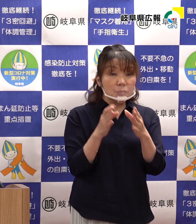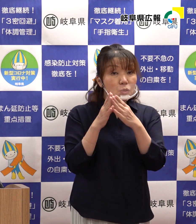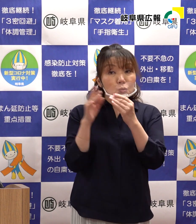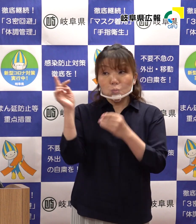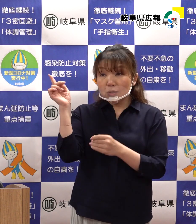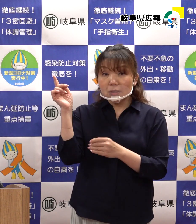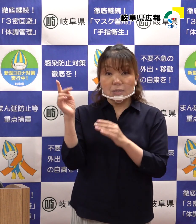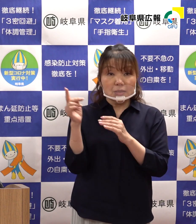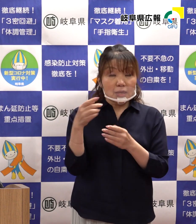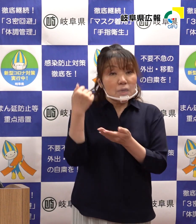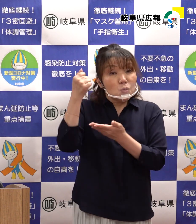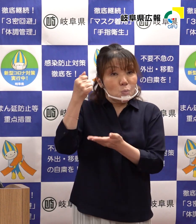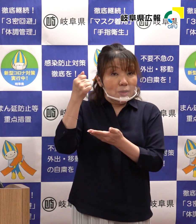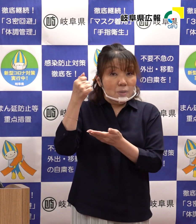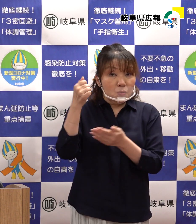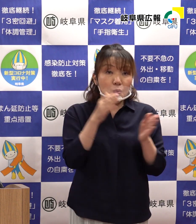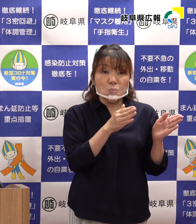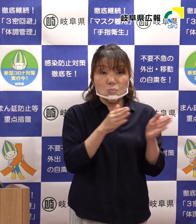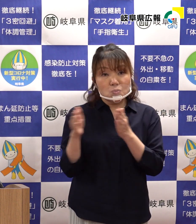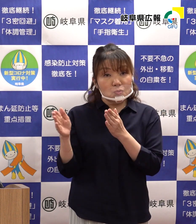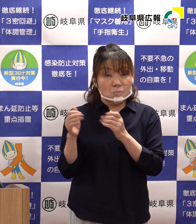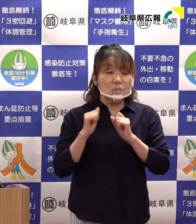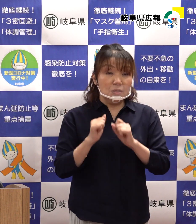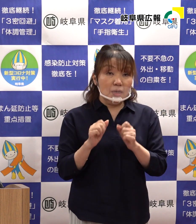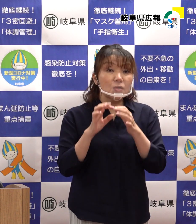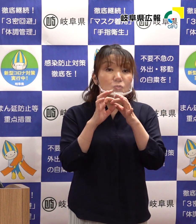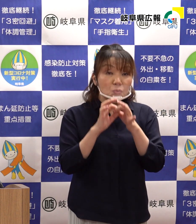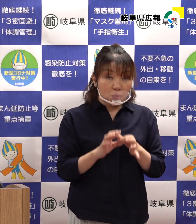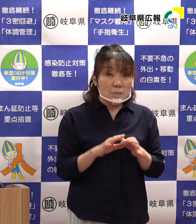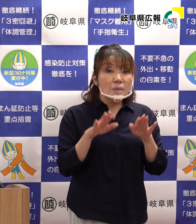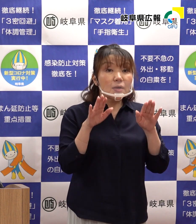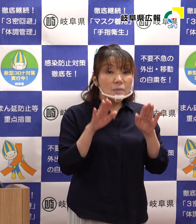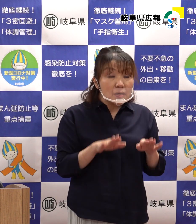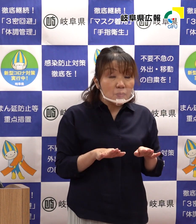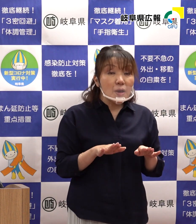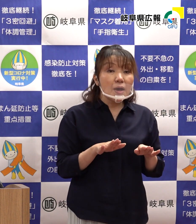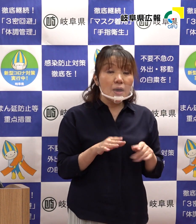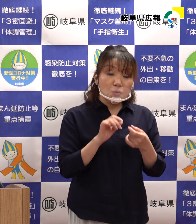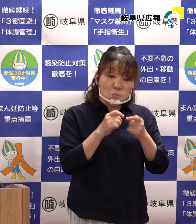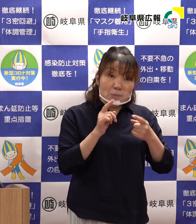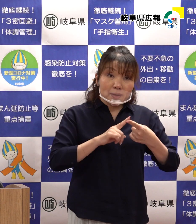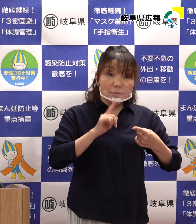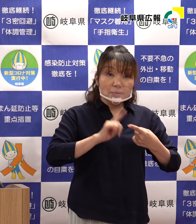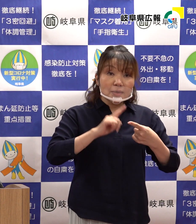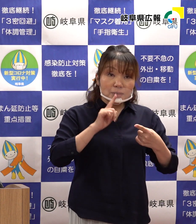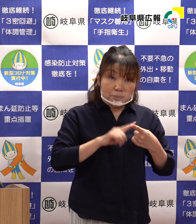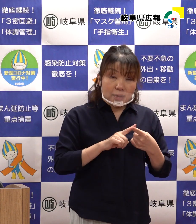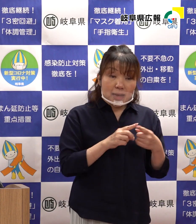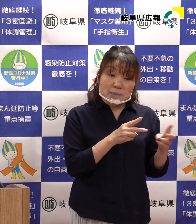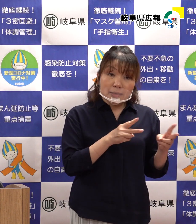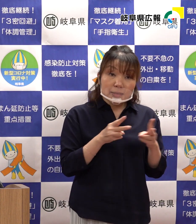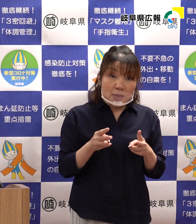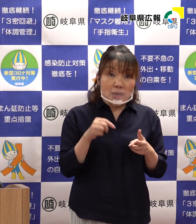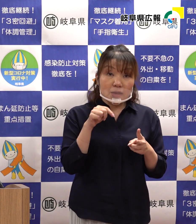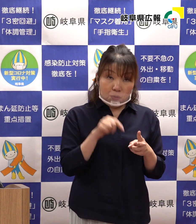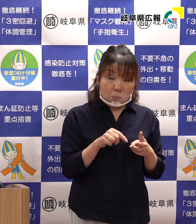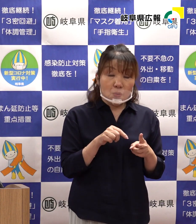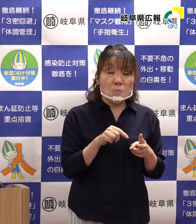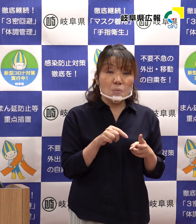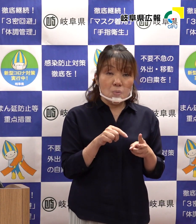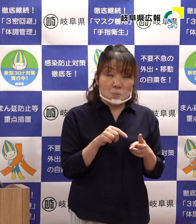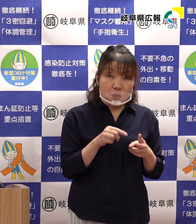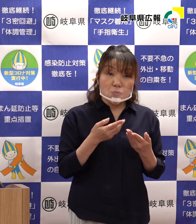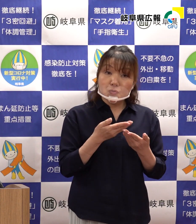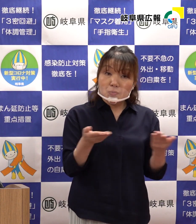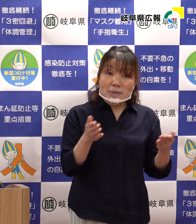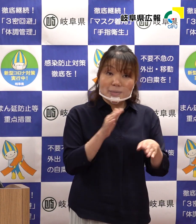で予算を用意しておられまして、今、その具体的な制度といいますか、配